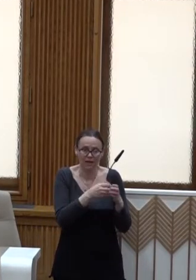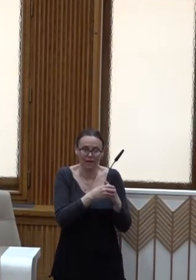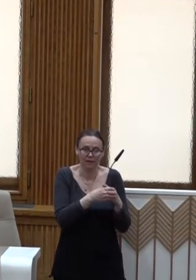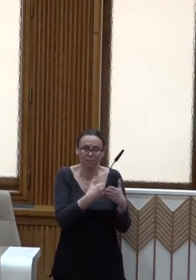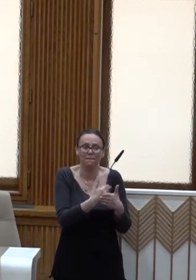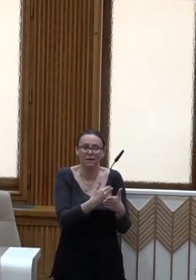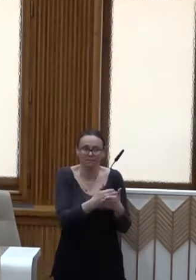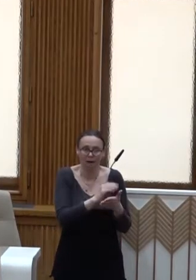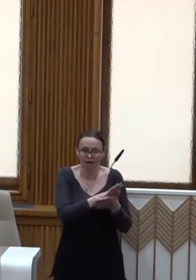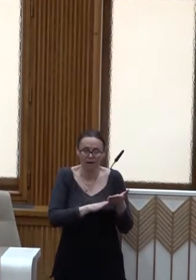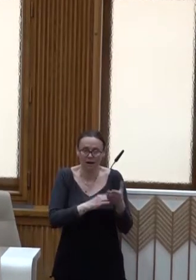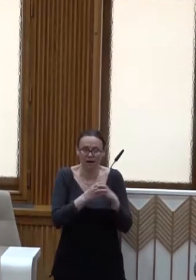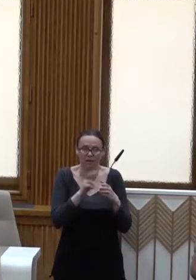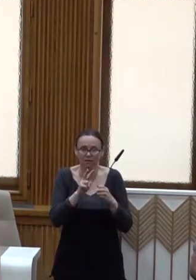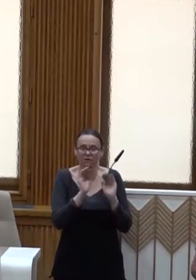se bo ukvarjal z njimi.